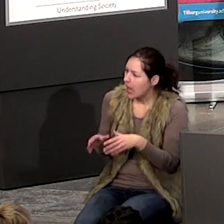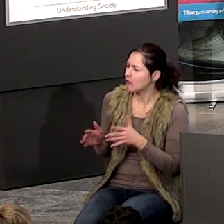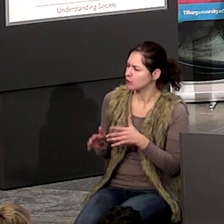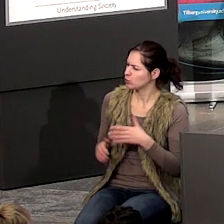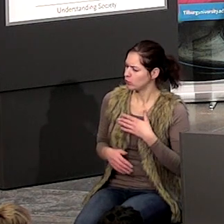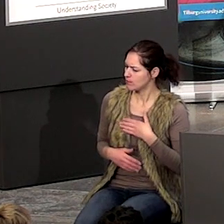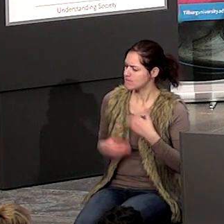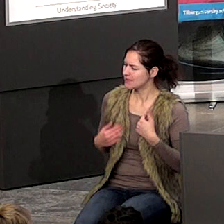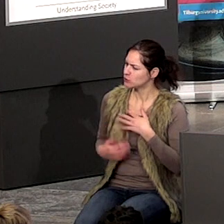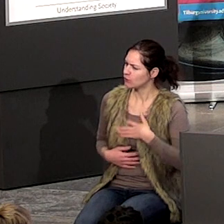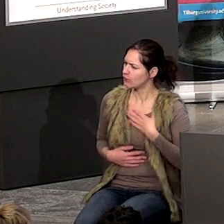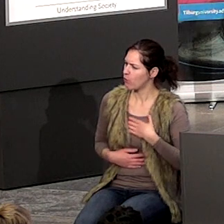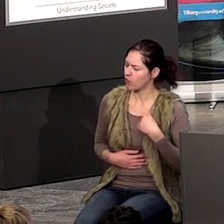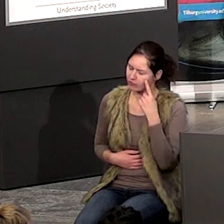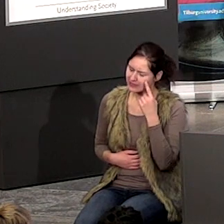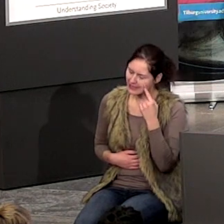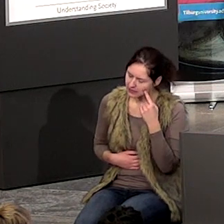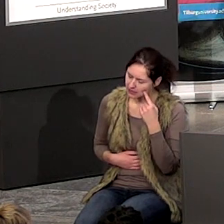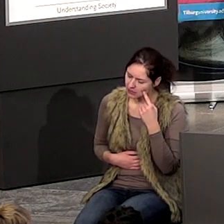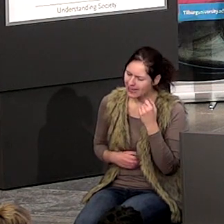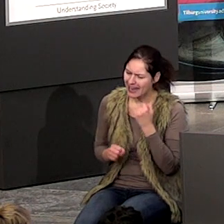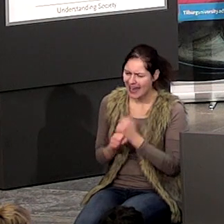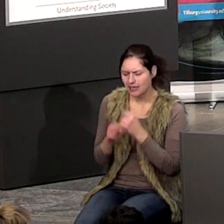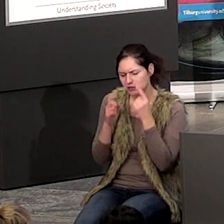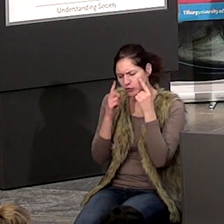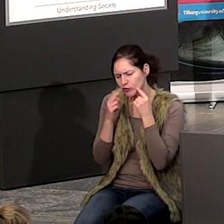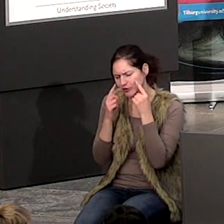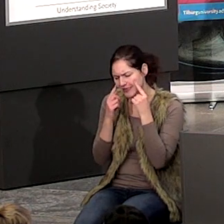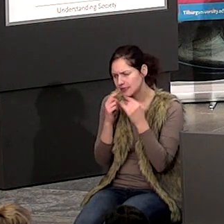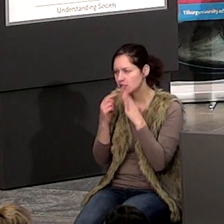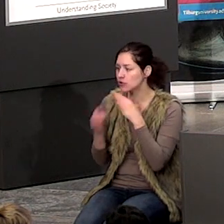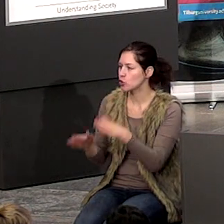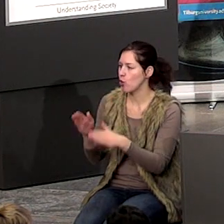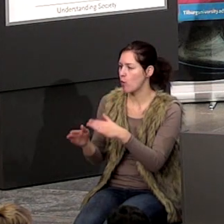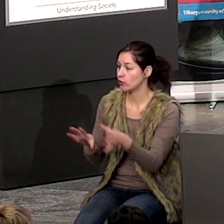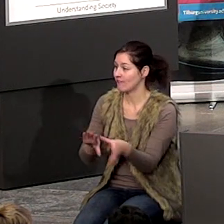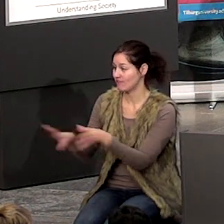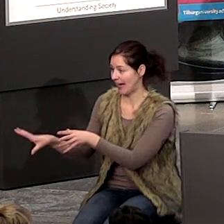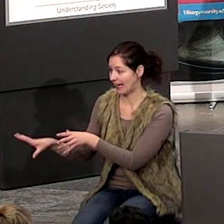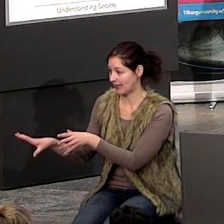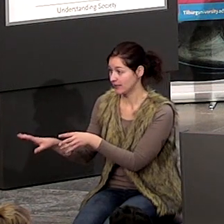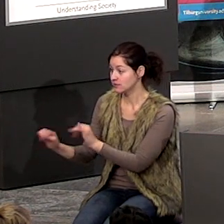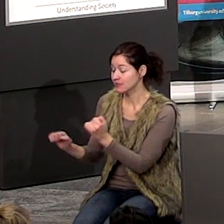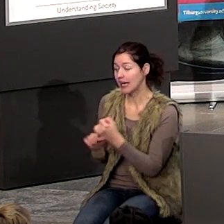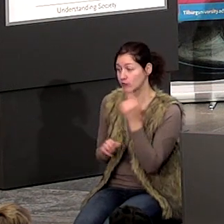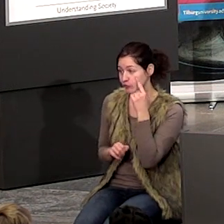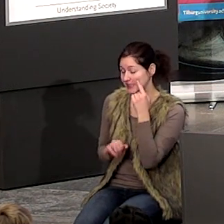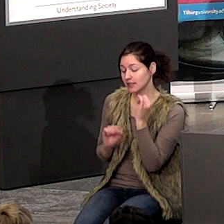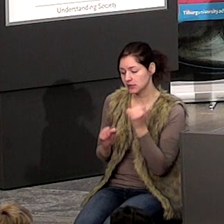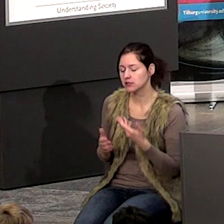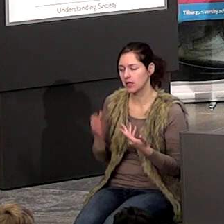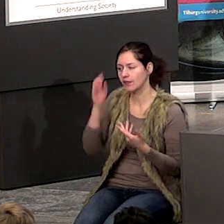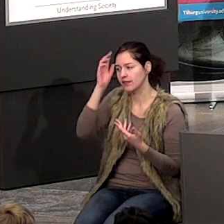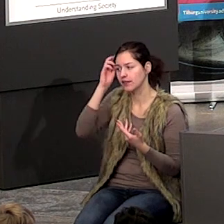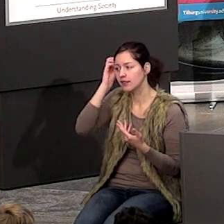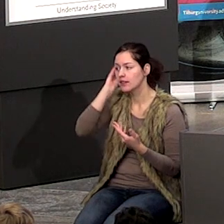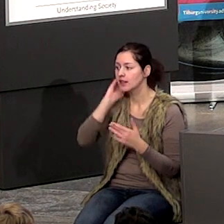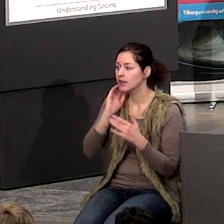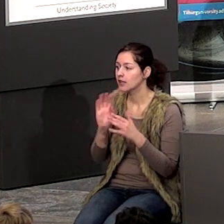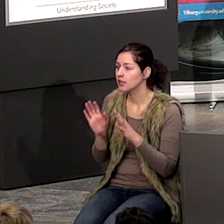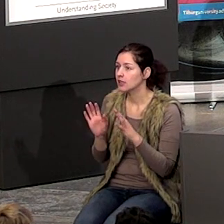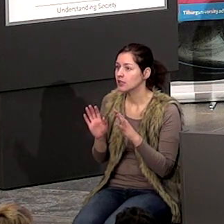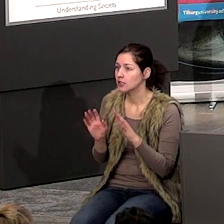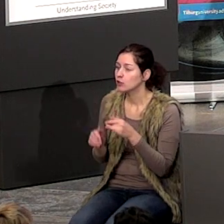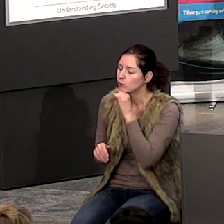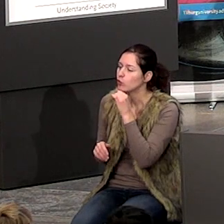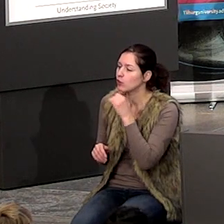moet je ze afpakken. Dan zijn ze ook echt oprecht verdrietig als je ze dat robotje afpakt. En wat we ook weten, en dat is voor de ouderen misschien nog